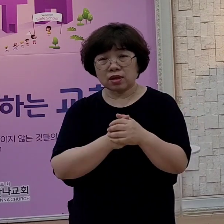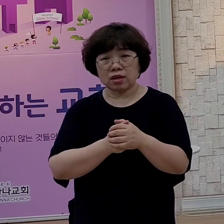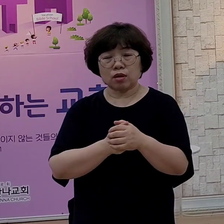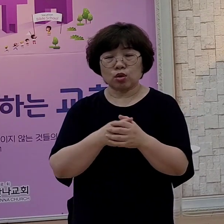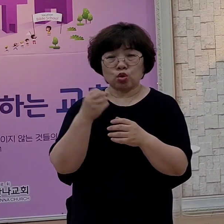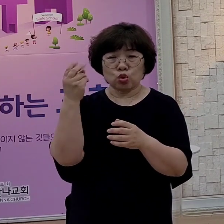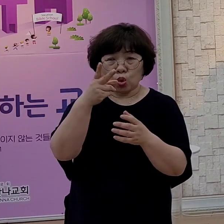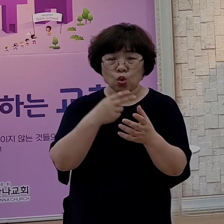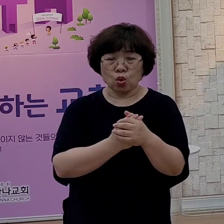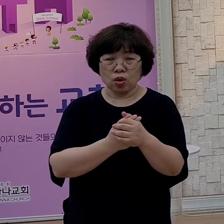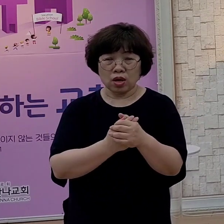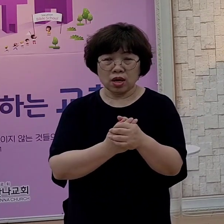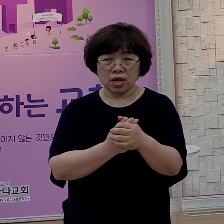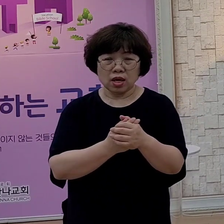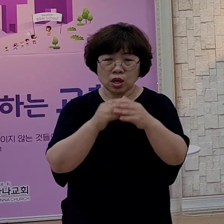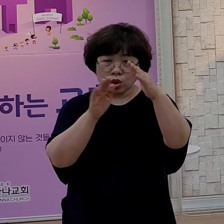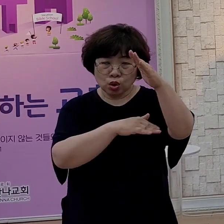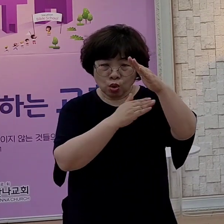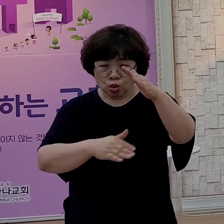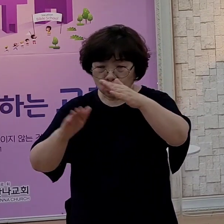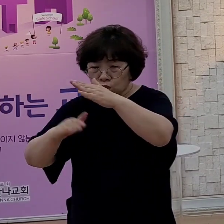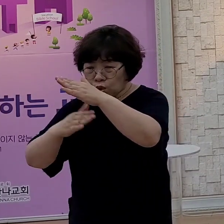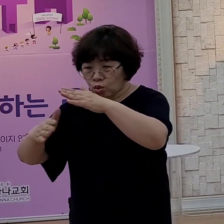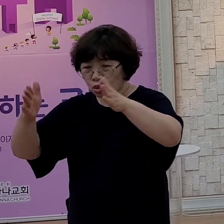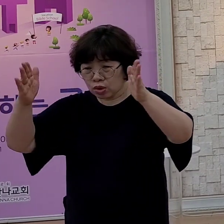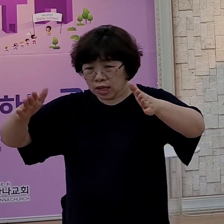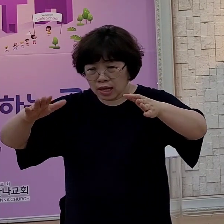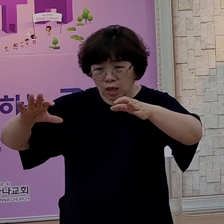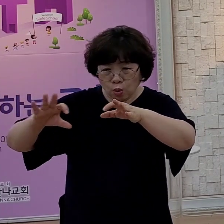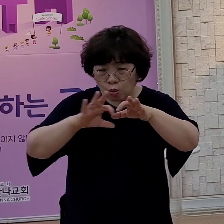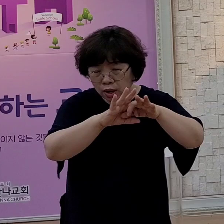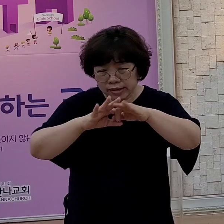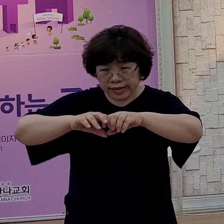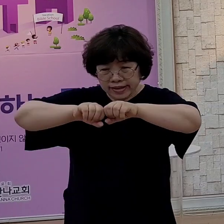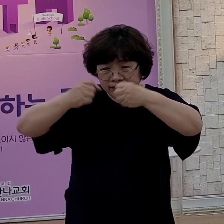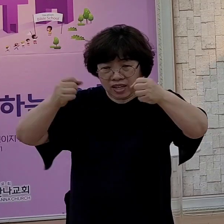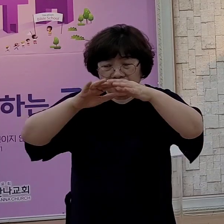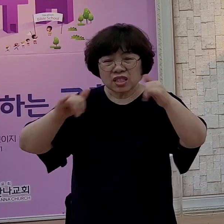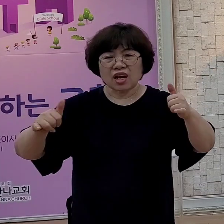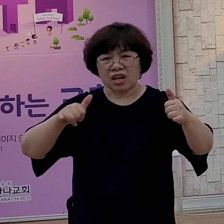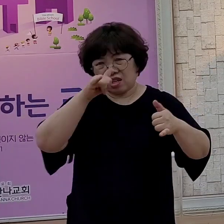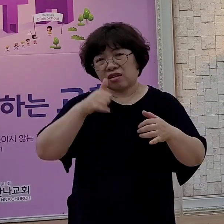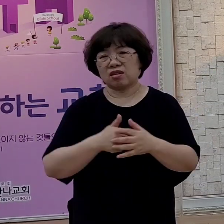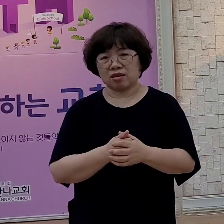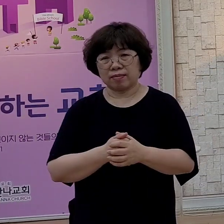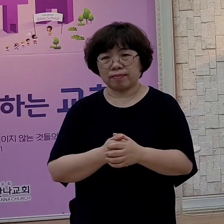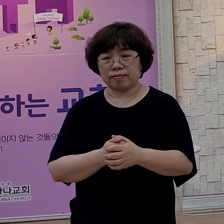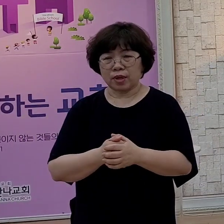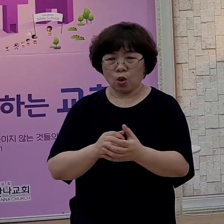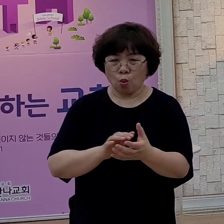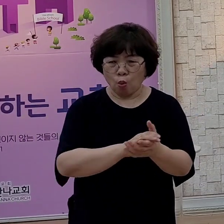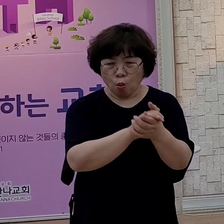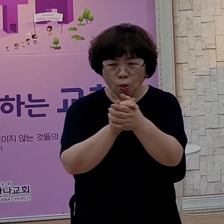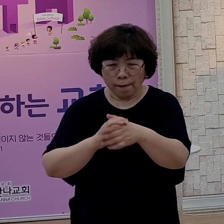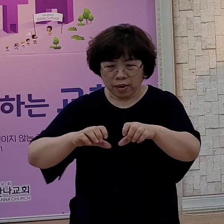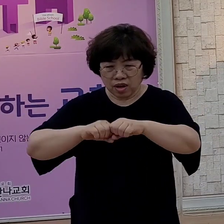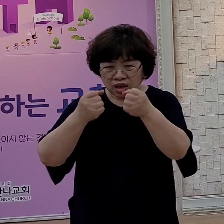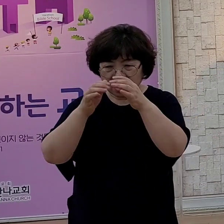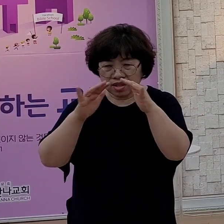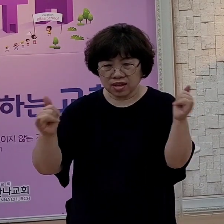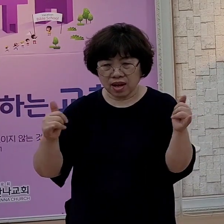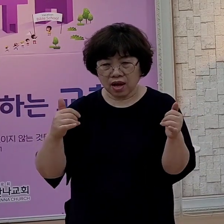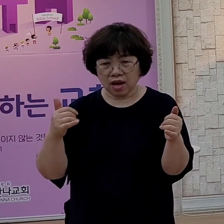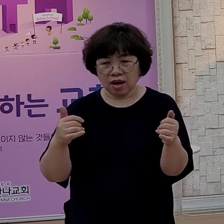그런가 하면 이 성도들 간의 관계에서도 자꾸 이 화평을 깨뜨리는 자들이